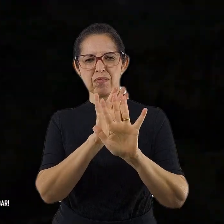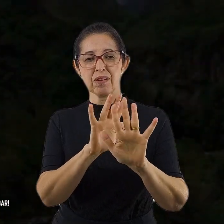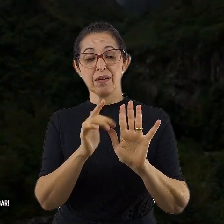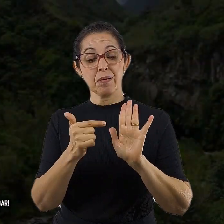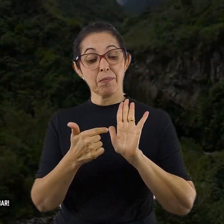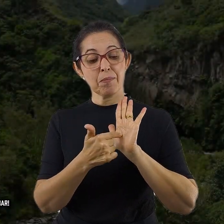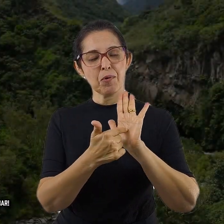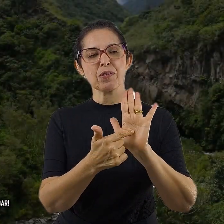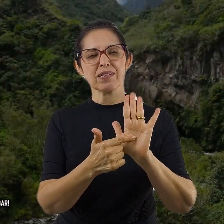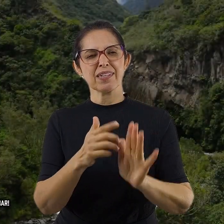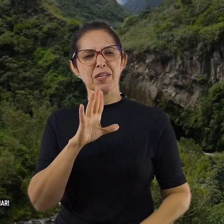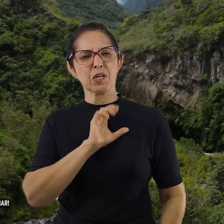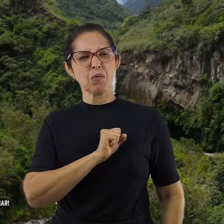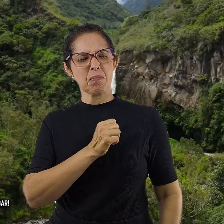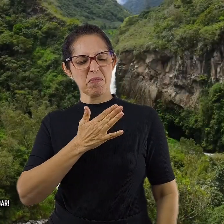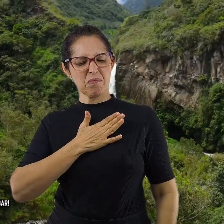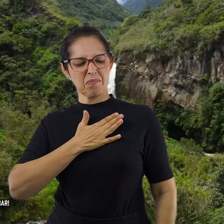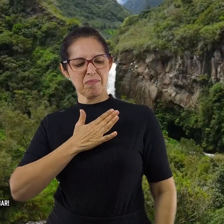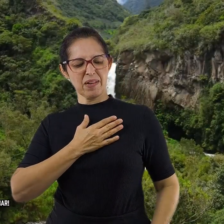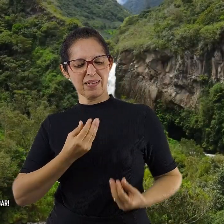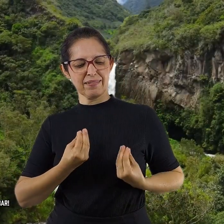que o meu amor cura feridas.